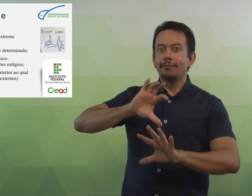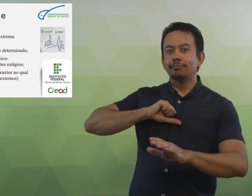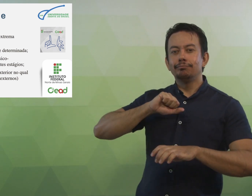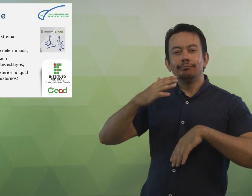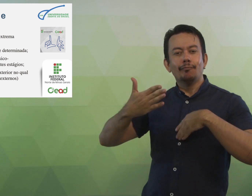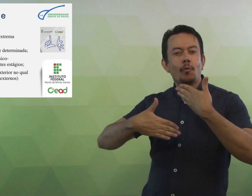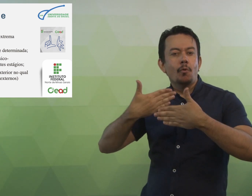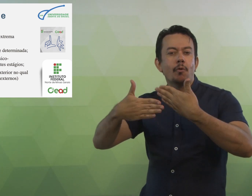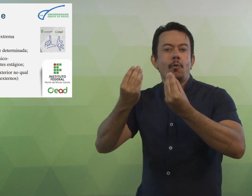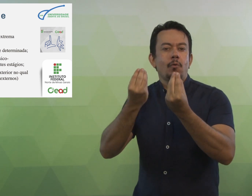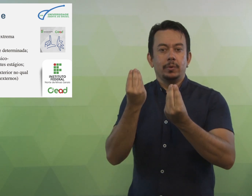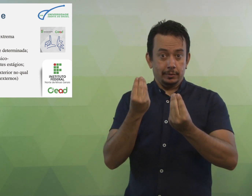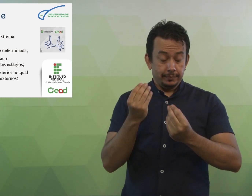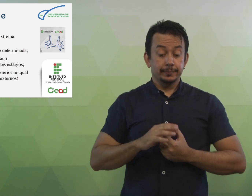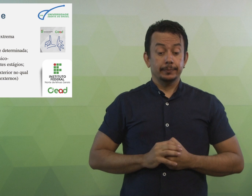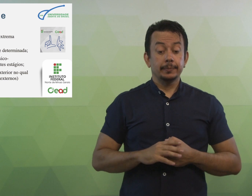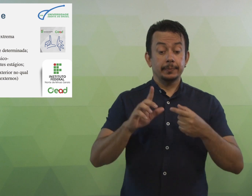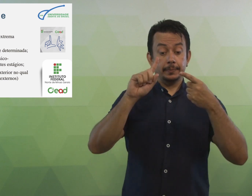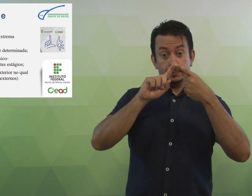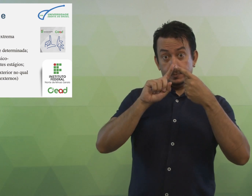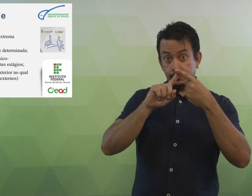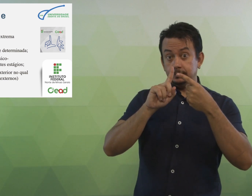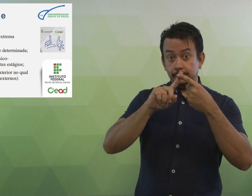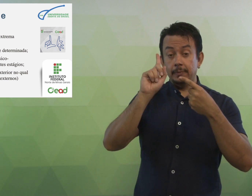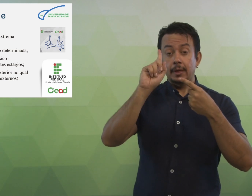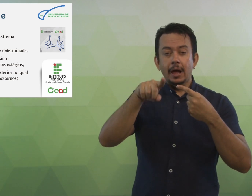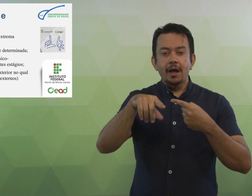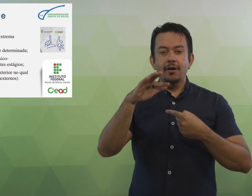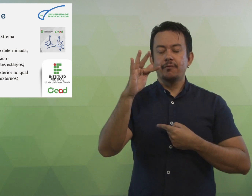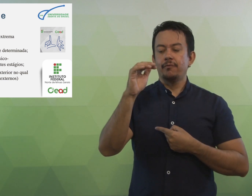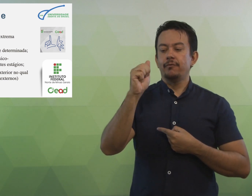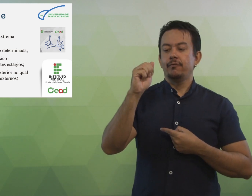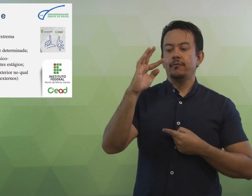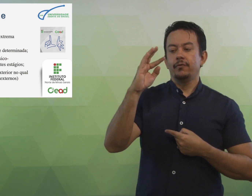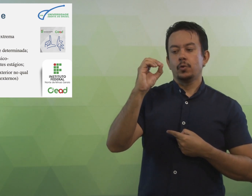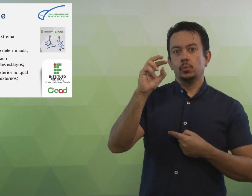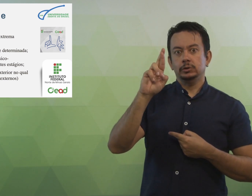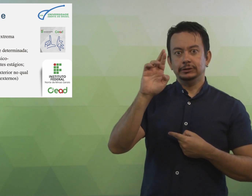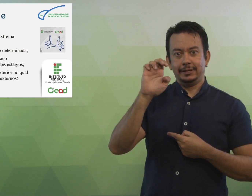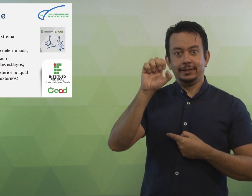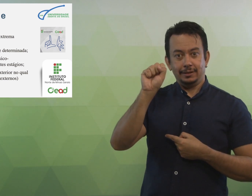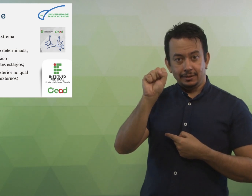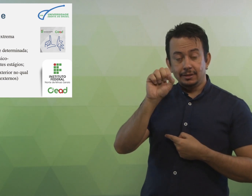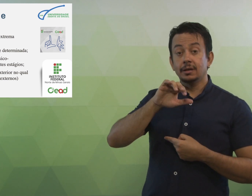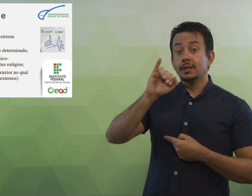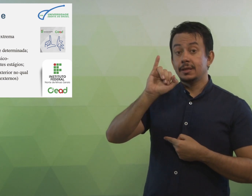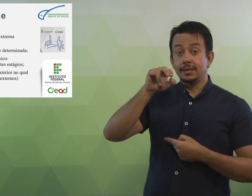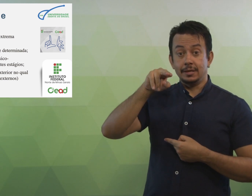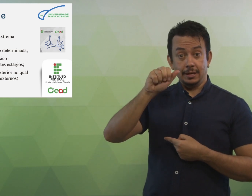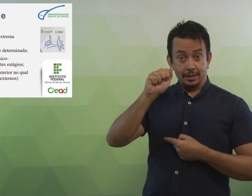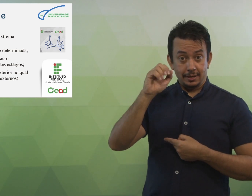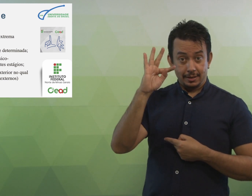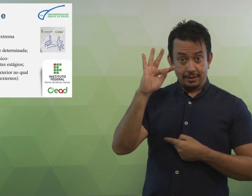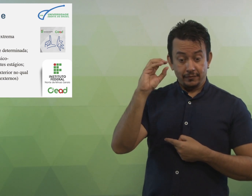aquisição acontece em crianças ouvintes, em crianças surdas, como que isso procede.